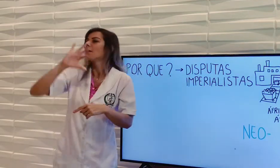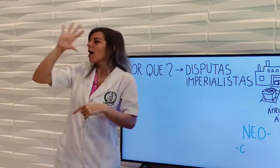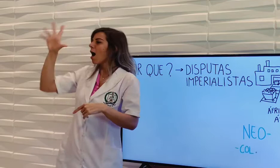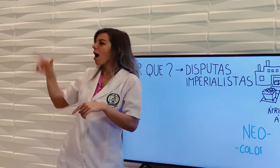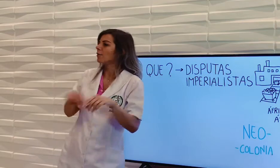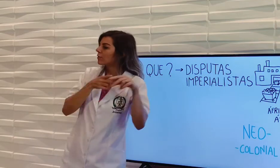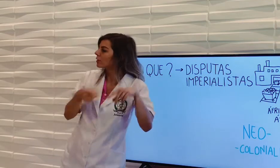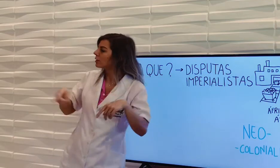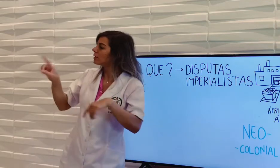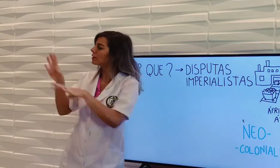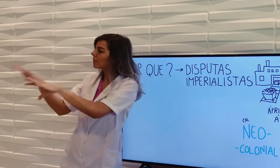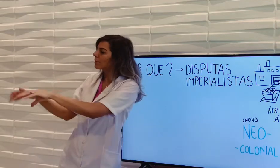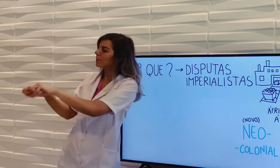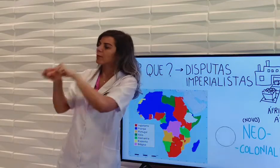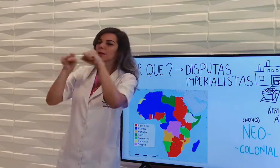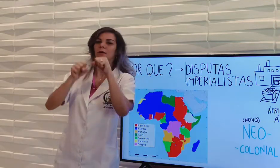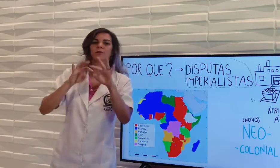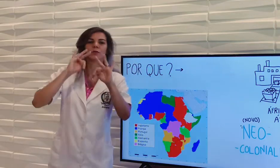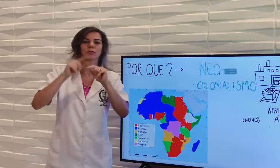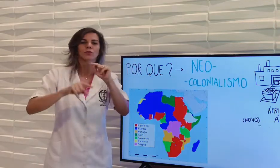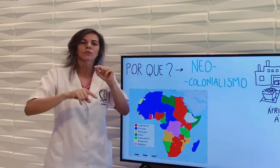o neocolonialismo.